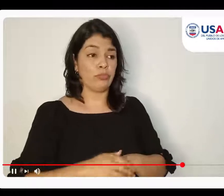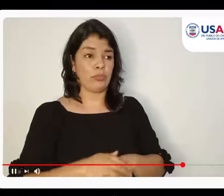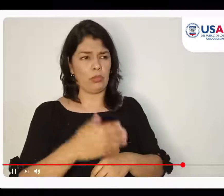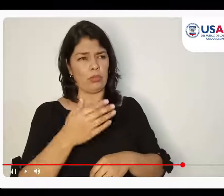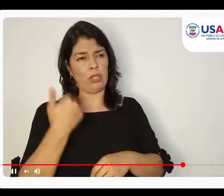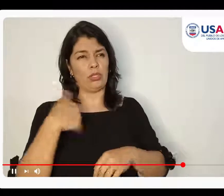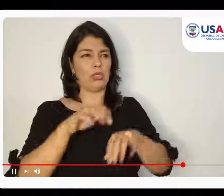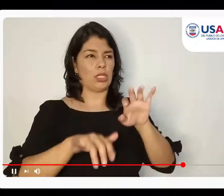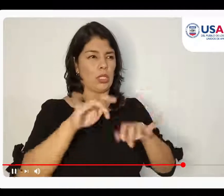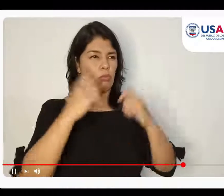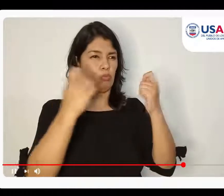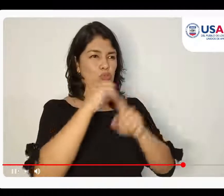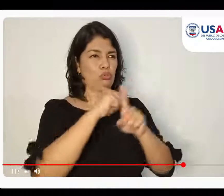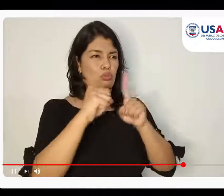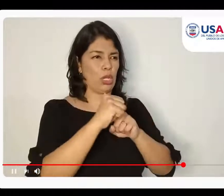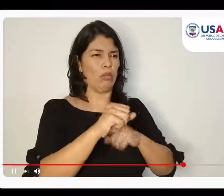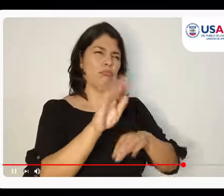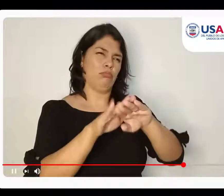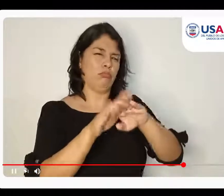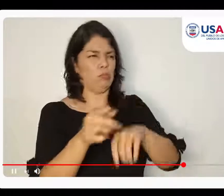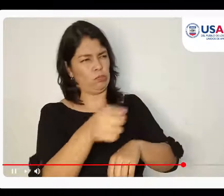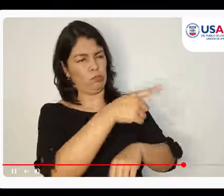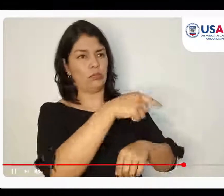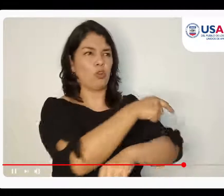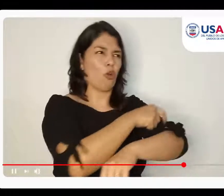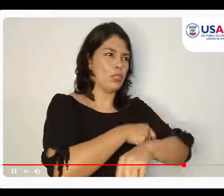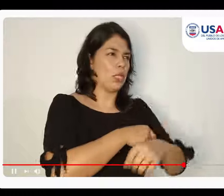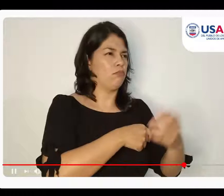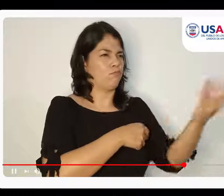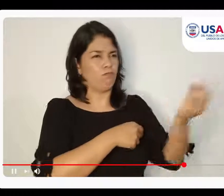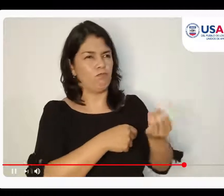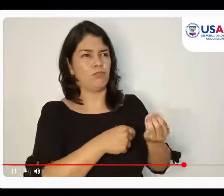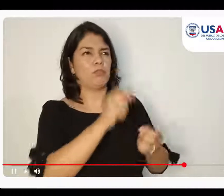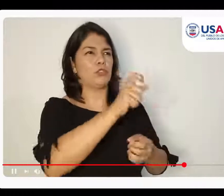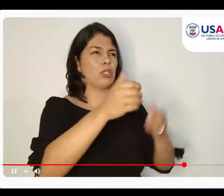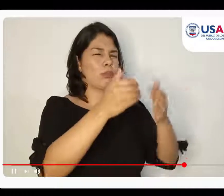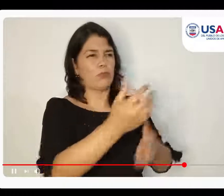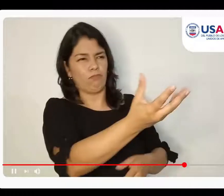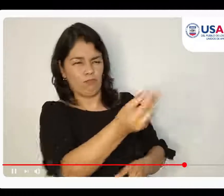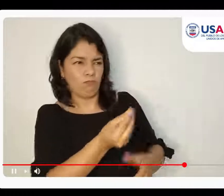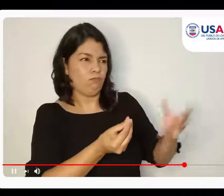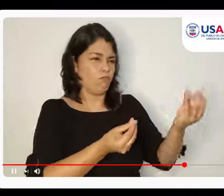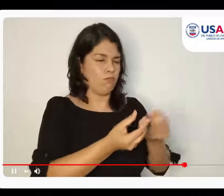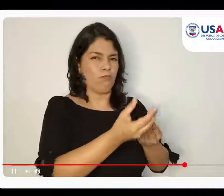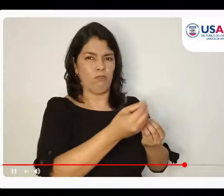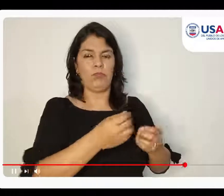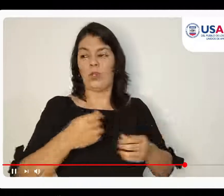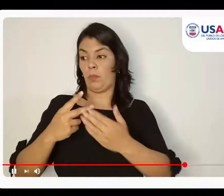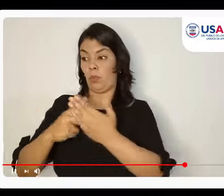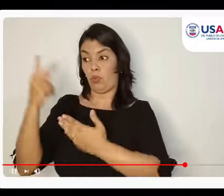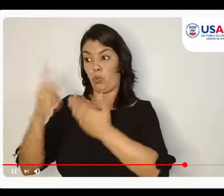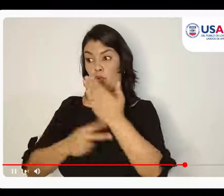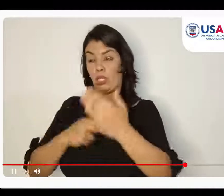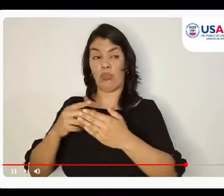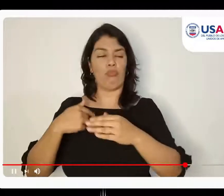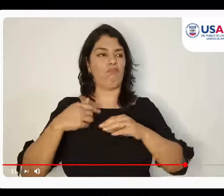los diferentes miembros de los comités y a diferentes personas con algún tipo de discapacidad a las rondas de socialización del